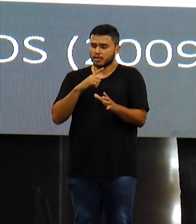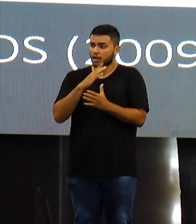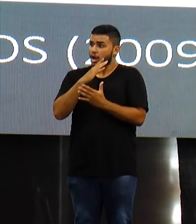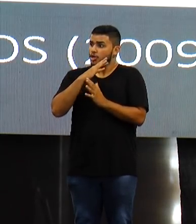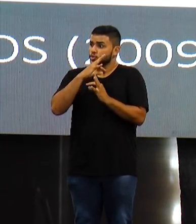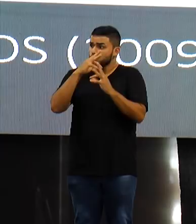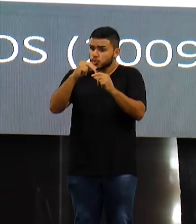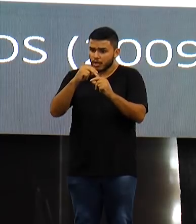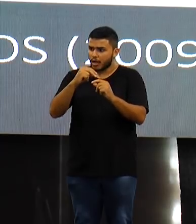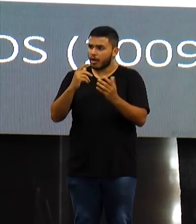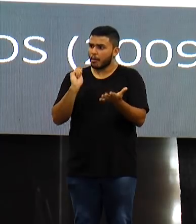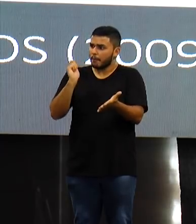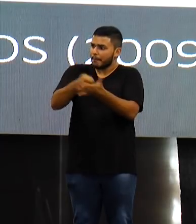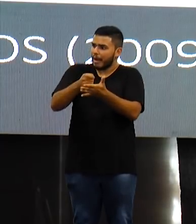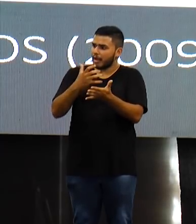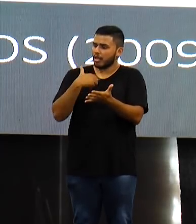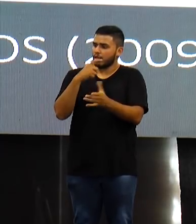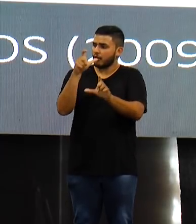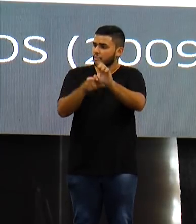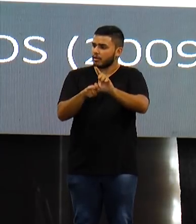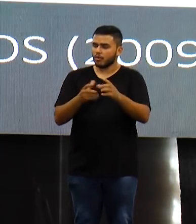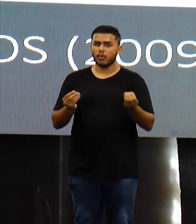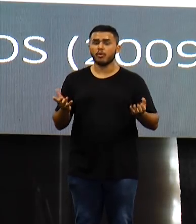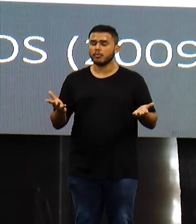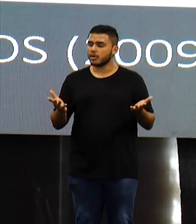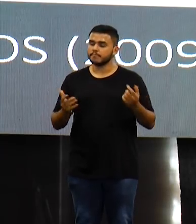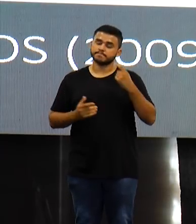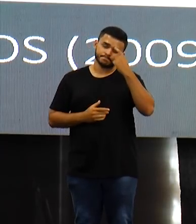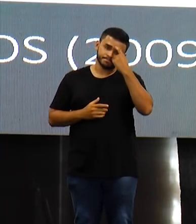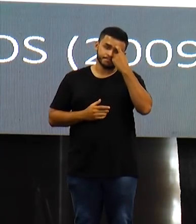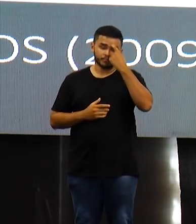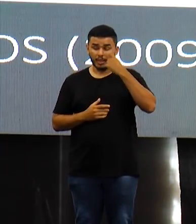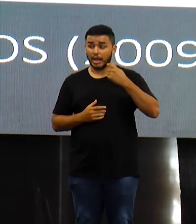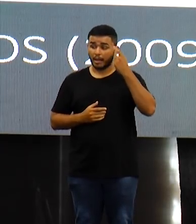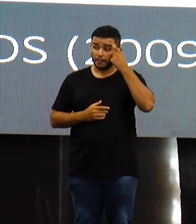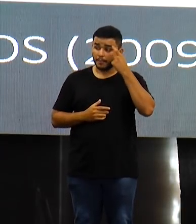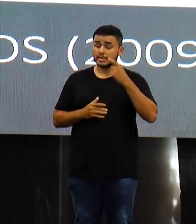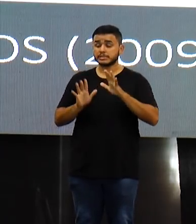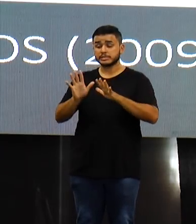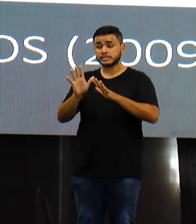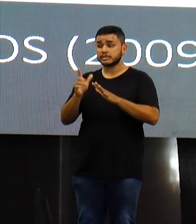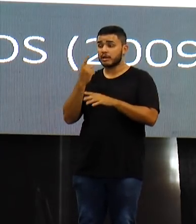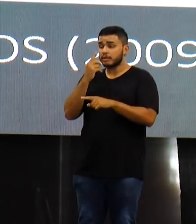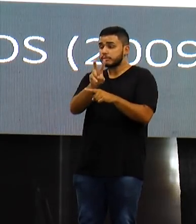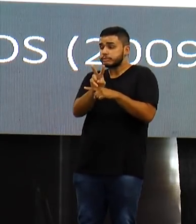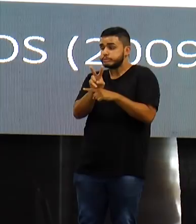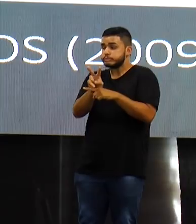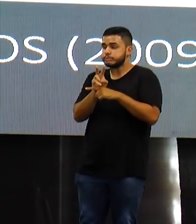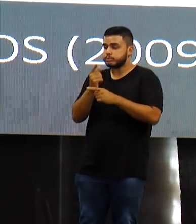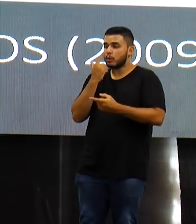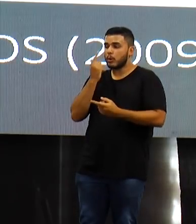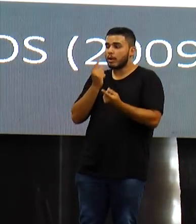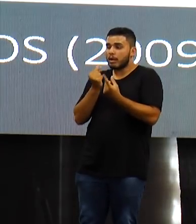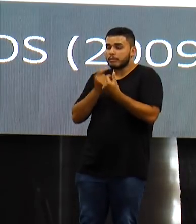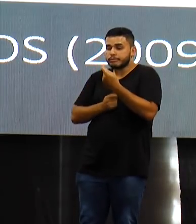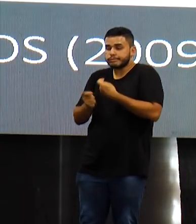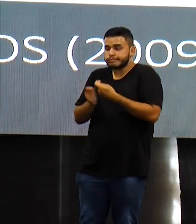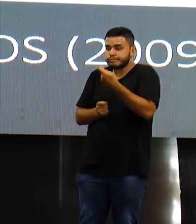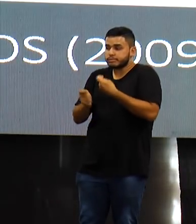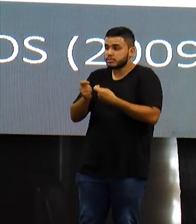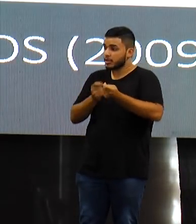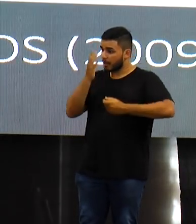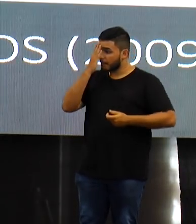Professor, eu poderia dizer que eles fizeram uma pedalada fiscal? Meu filho, isso não foi uma pedalada, não, isso